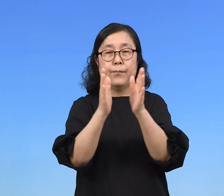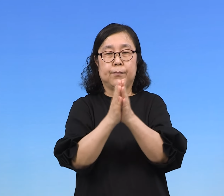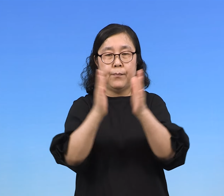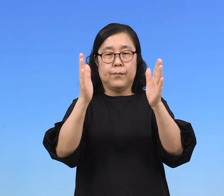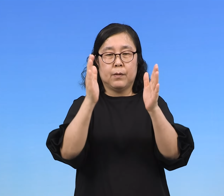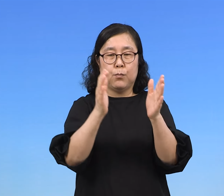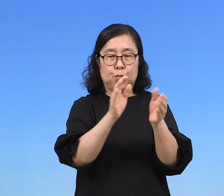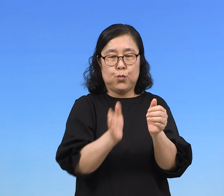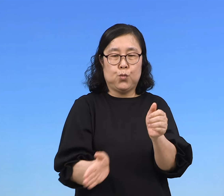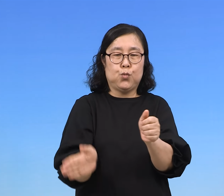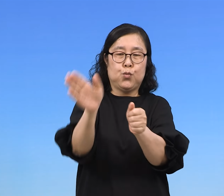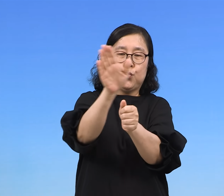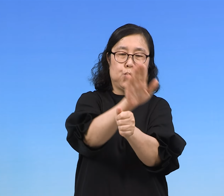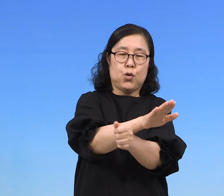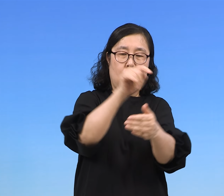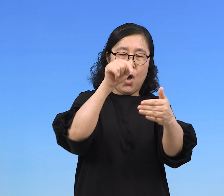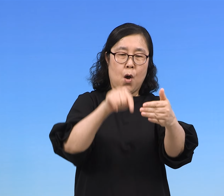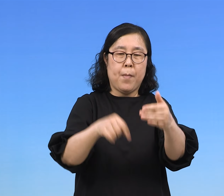무덤에 머물러